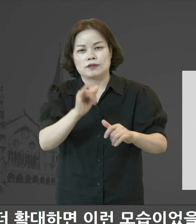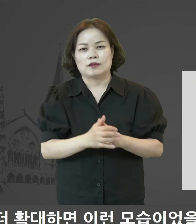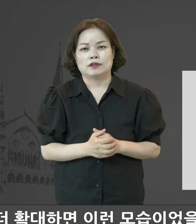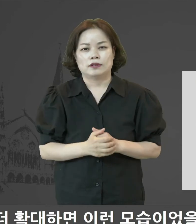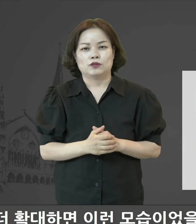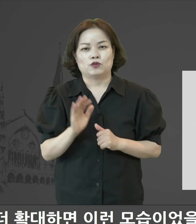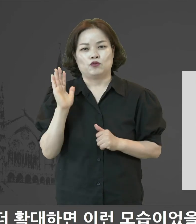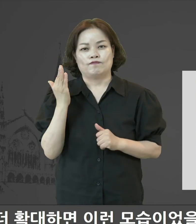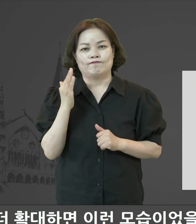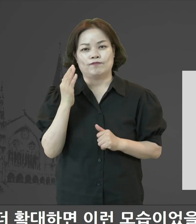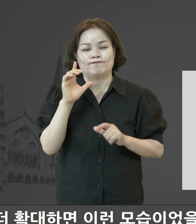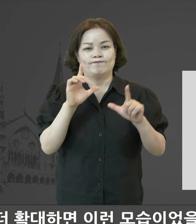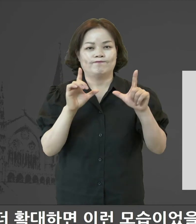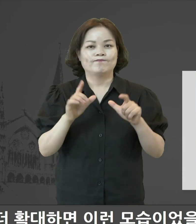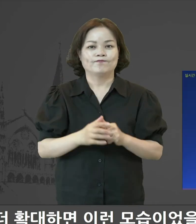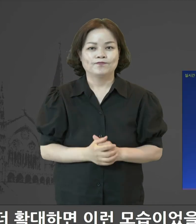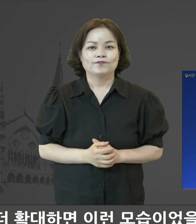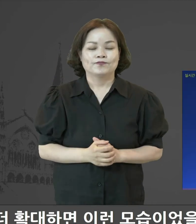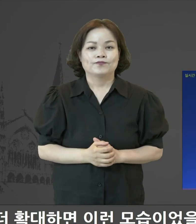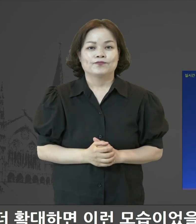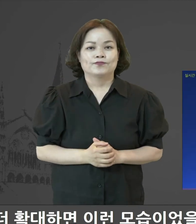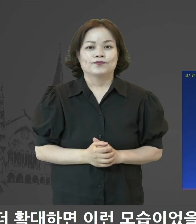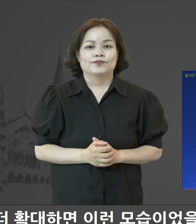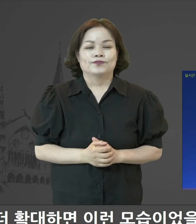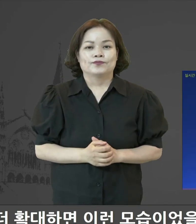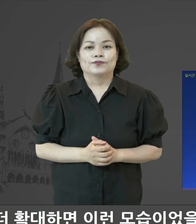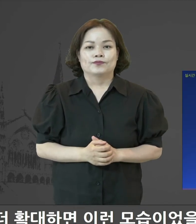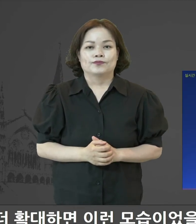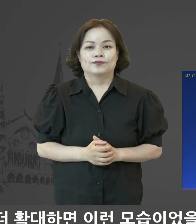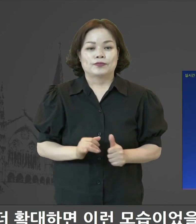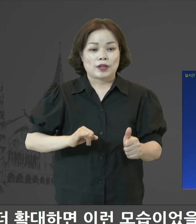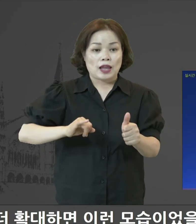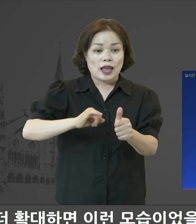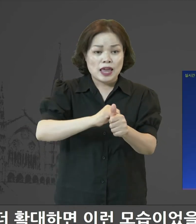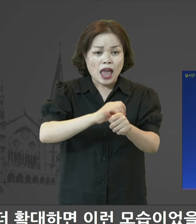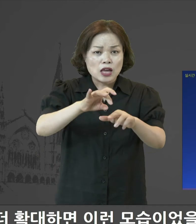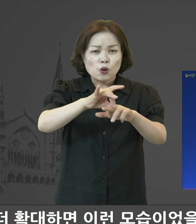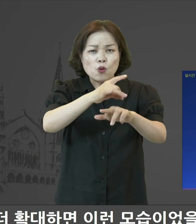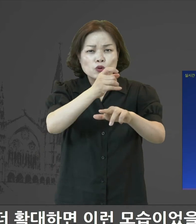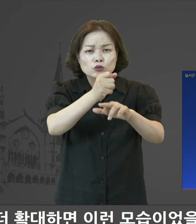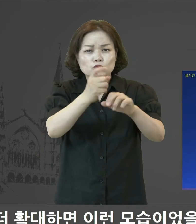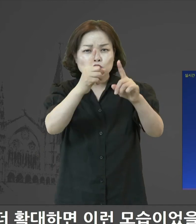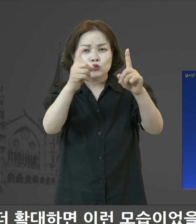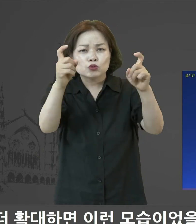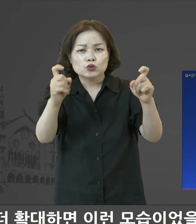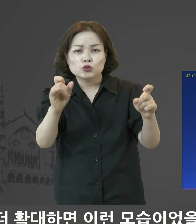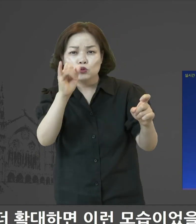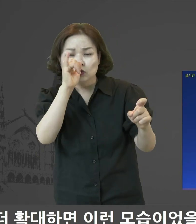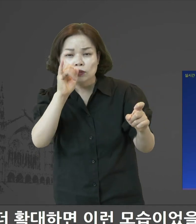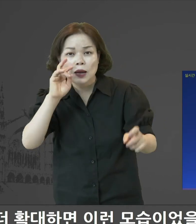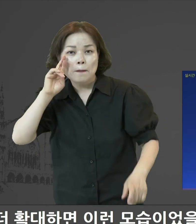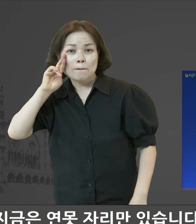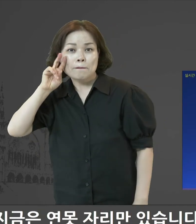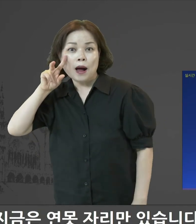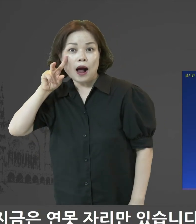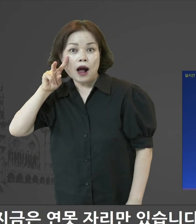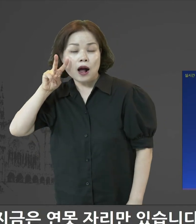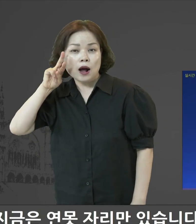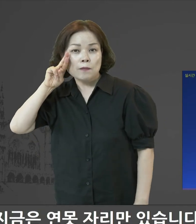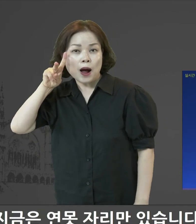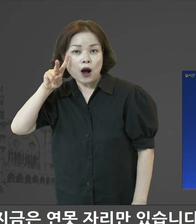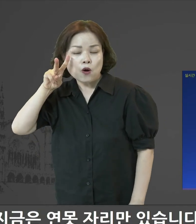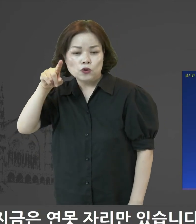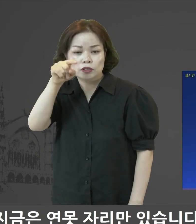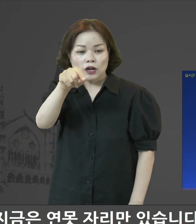다 내려주시고요. 이제 헤롯 궁이 있었고 거기에 바울을 두어서